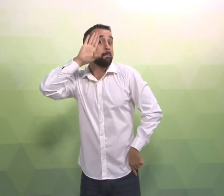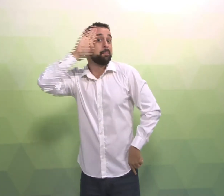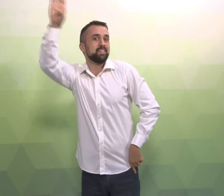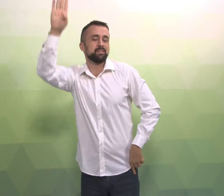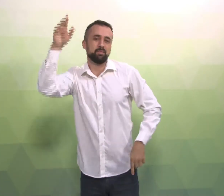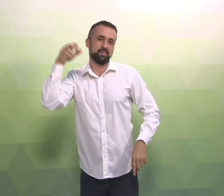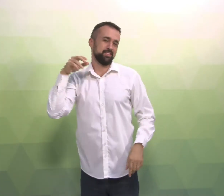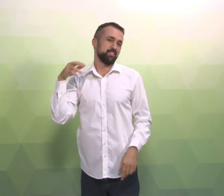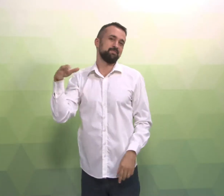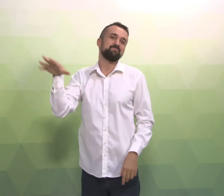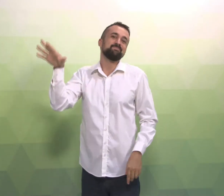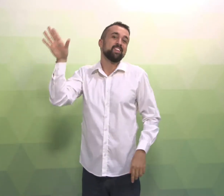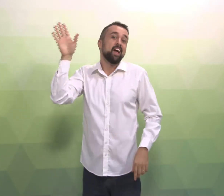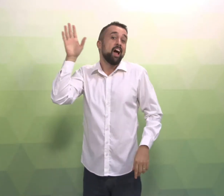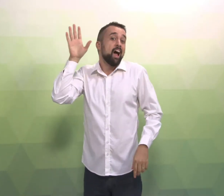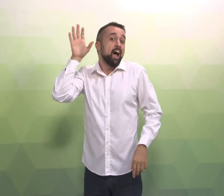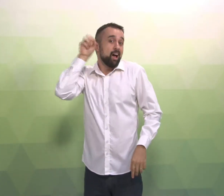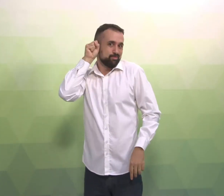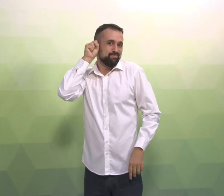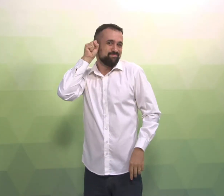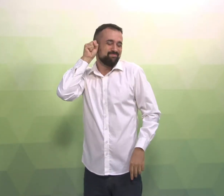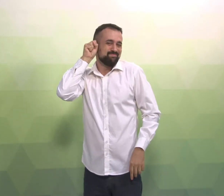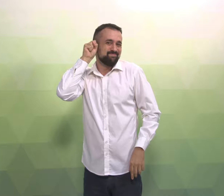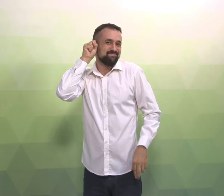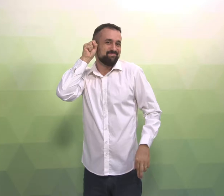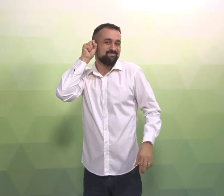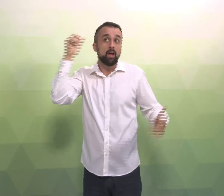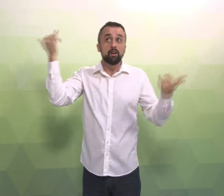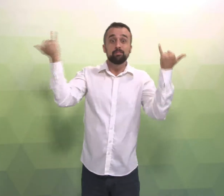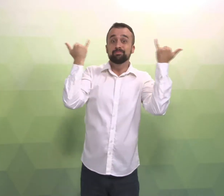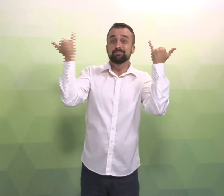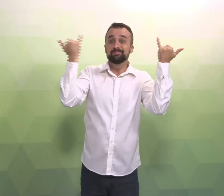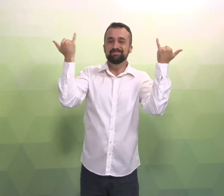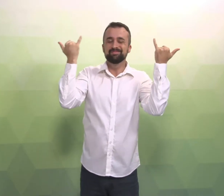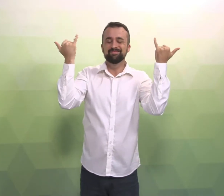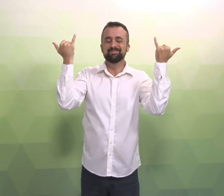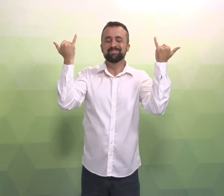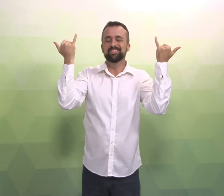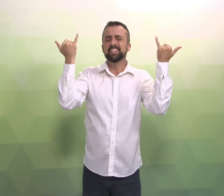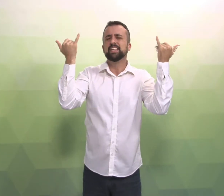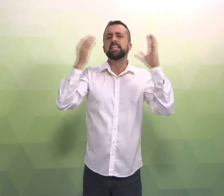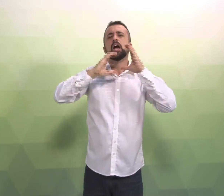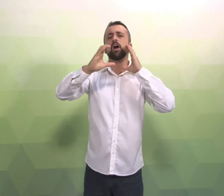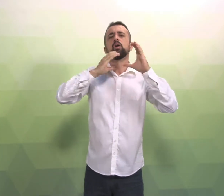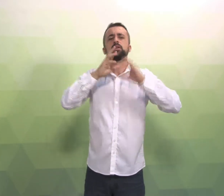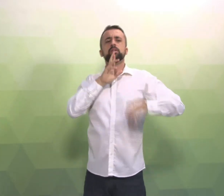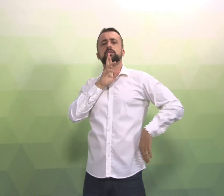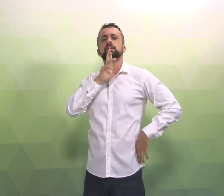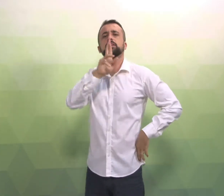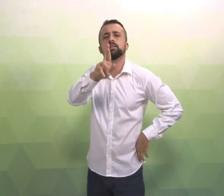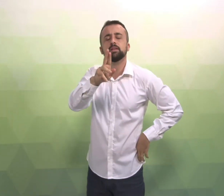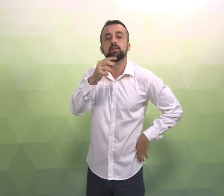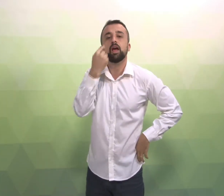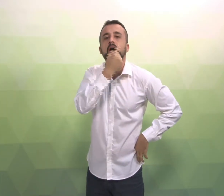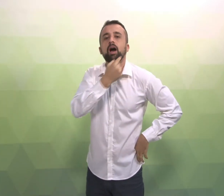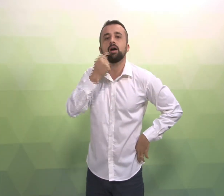meio visual, mas especialmente pela audição. E o instrumento de comunicação principal